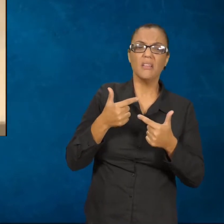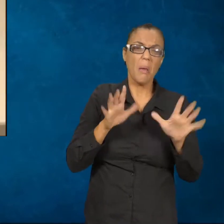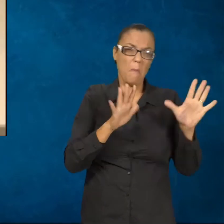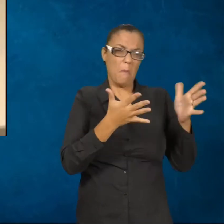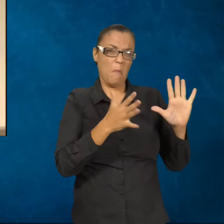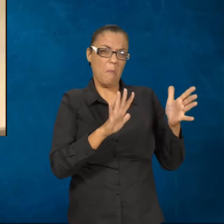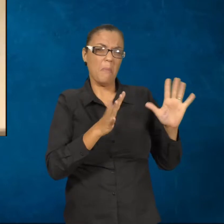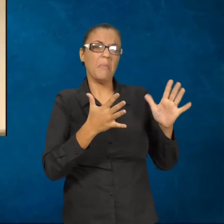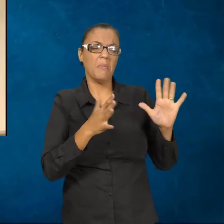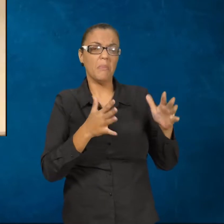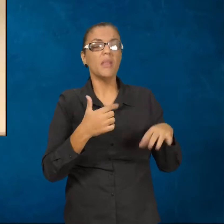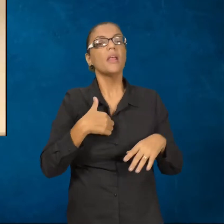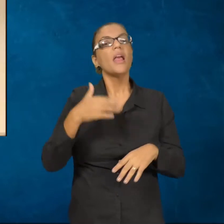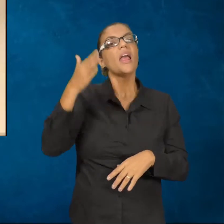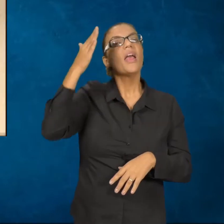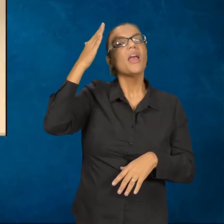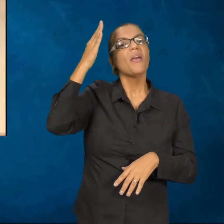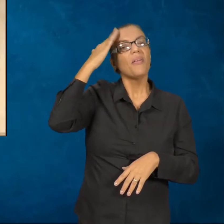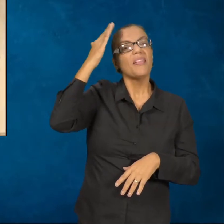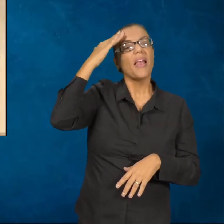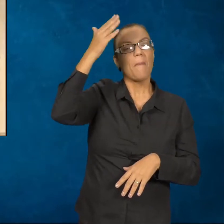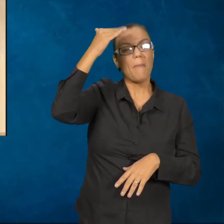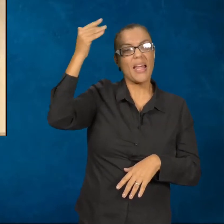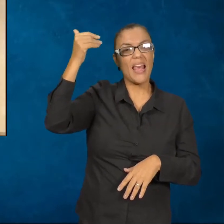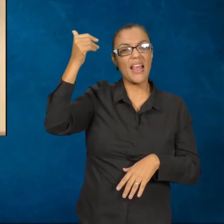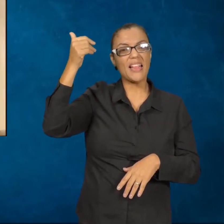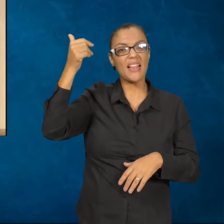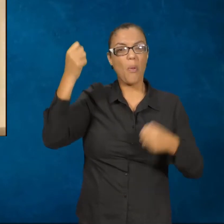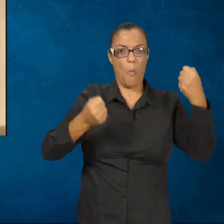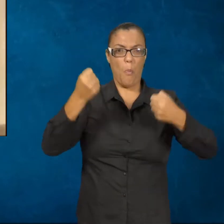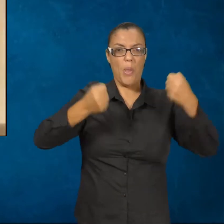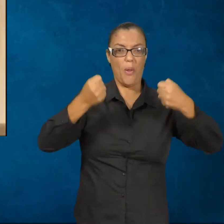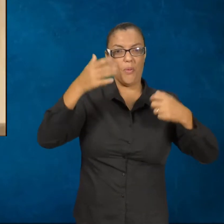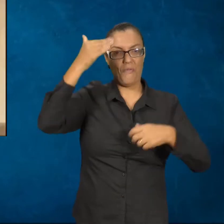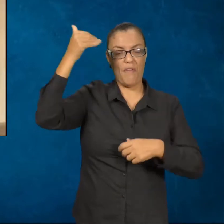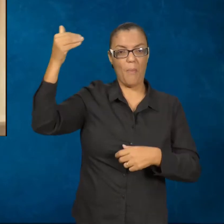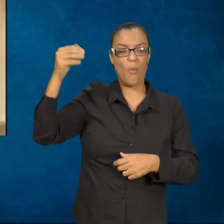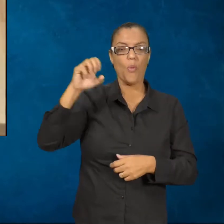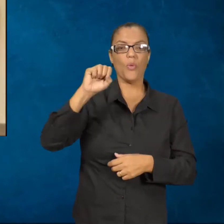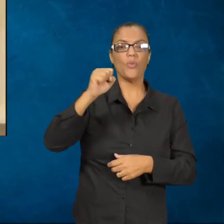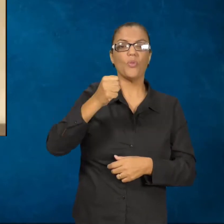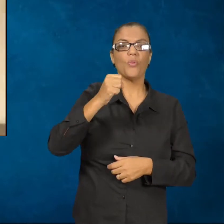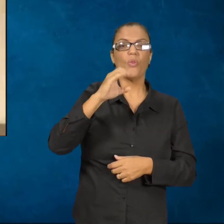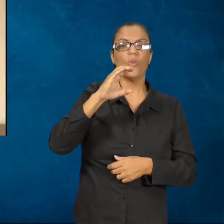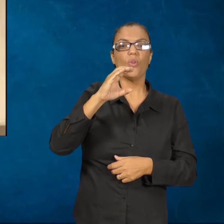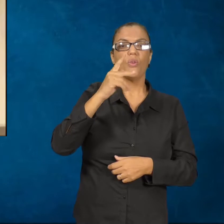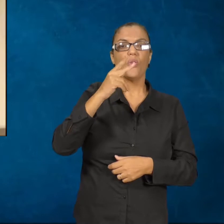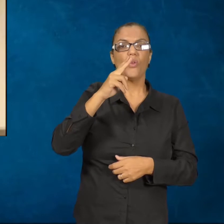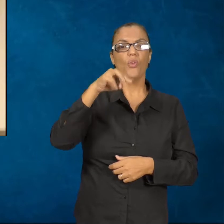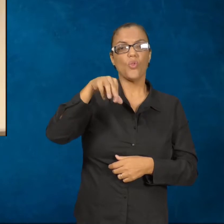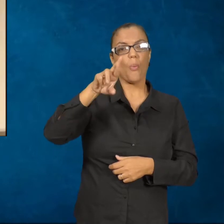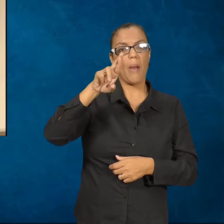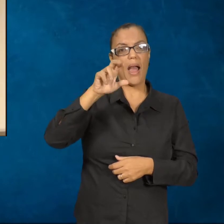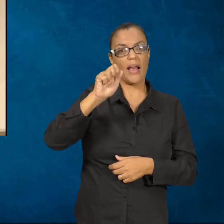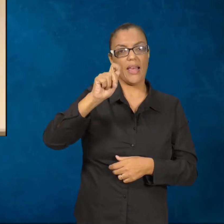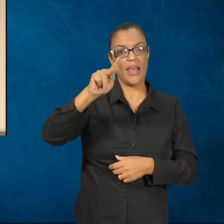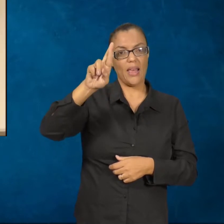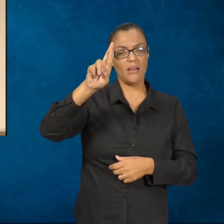É mais ou menos. Eu sei que parece o Schumacher, mas tudo bem. Se você olhar dentro de um